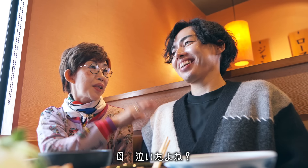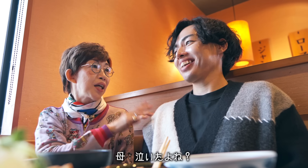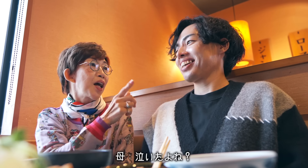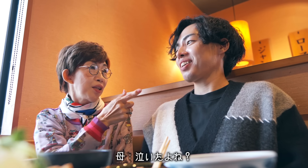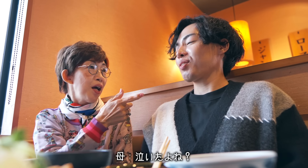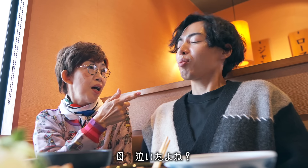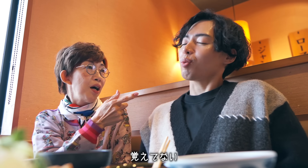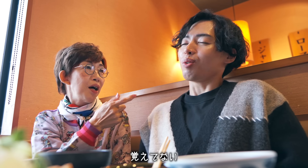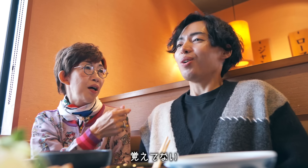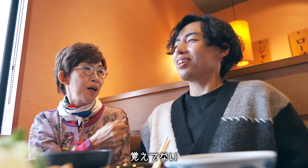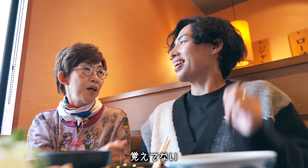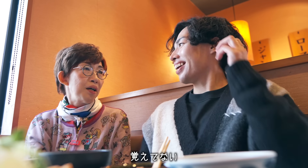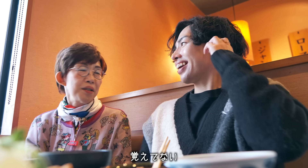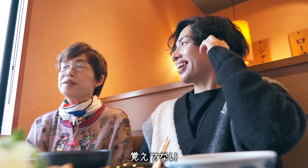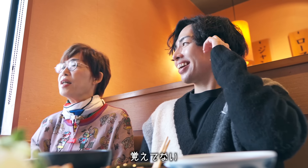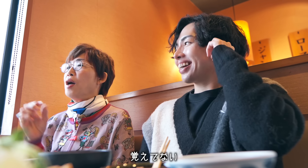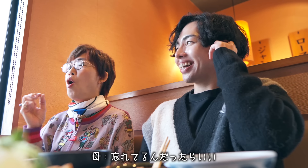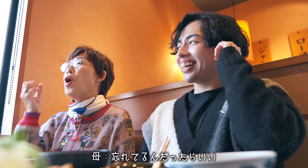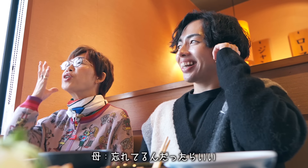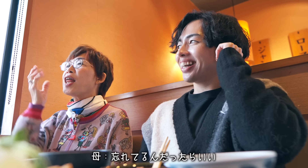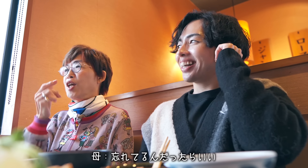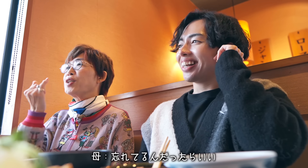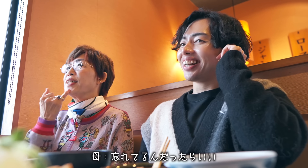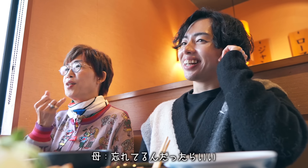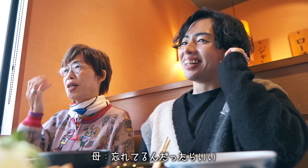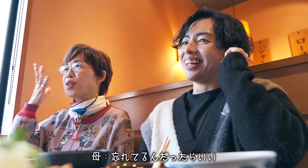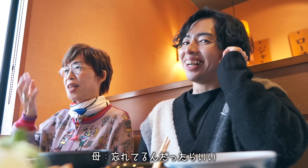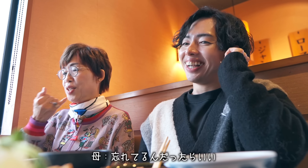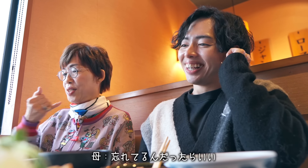ده ده ده موت انا وقلت له انت